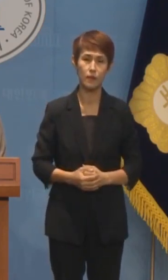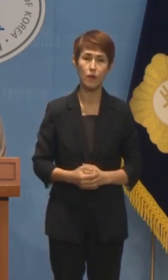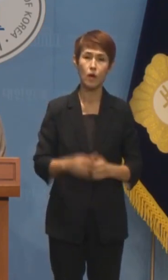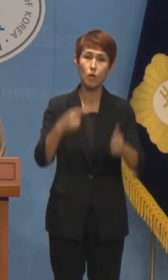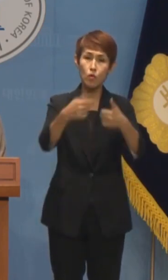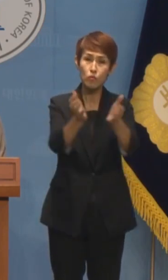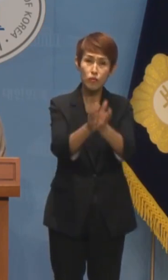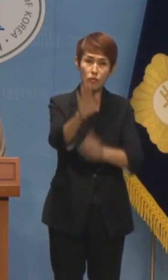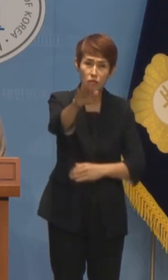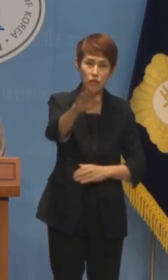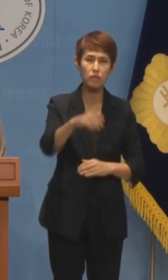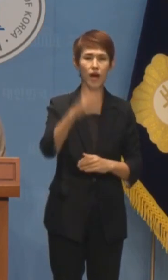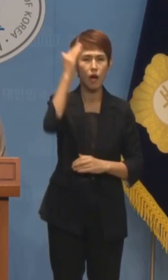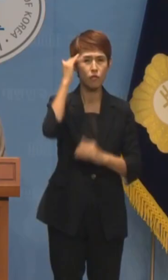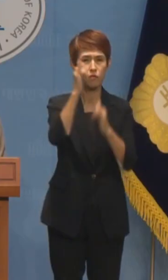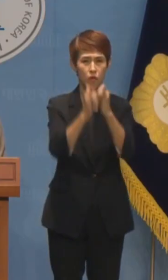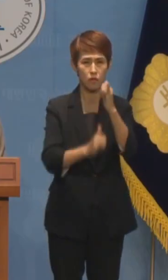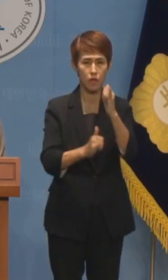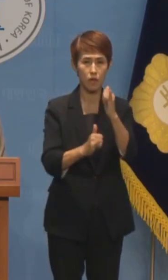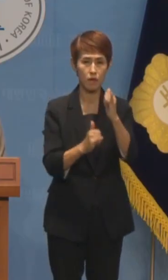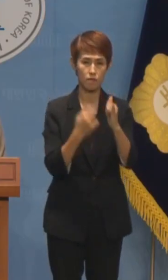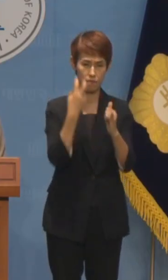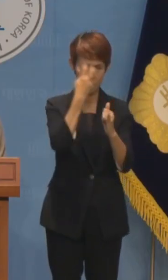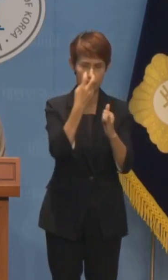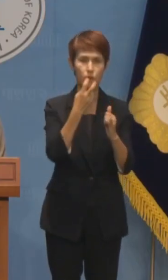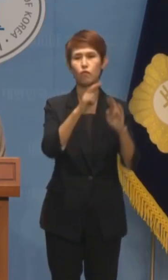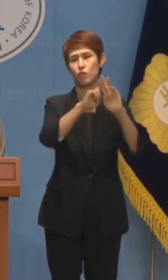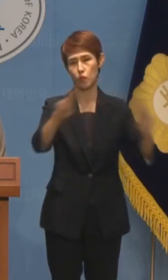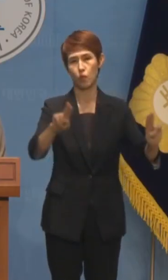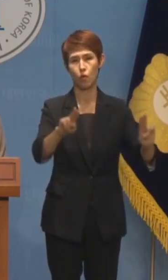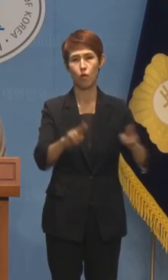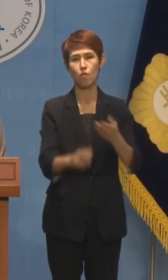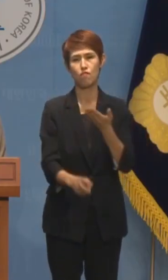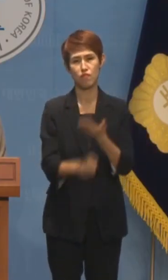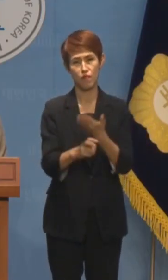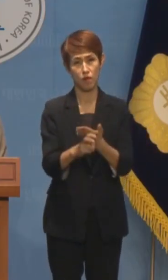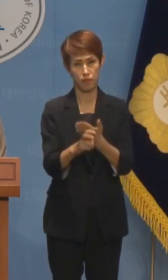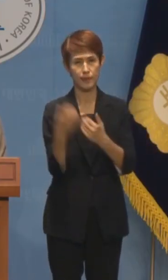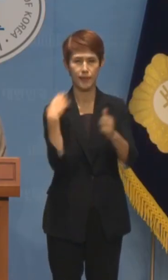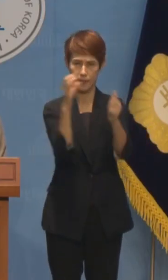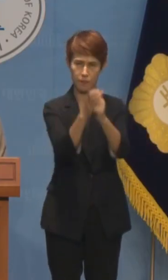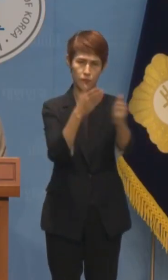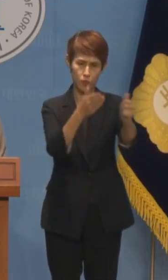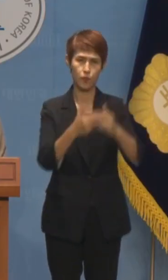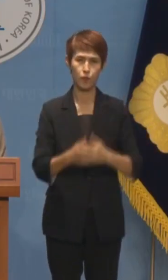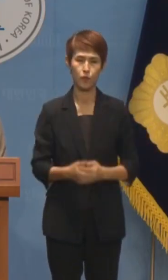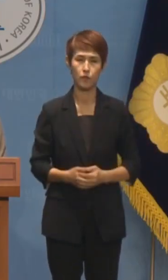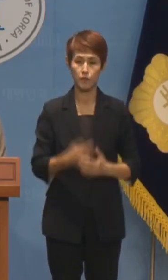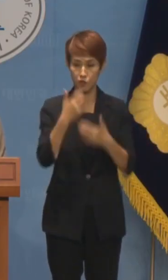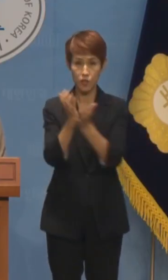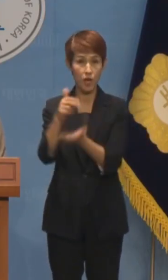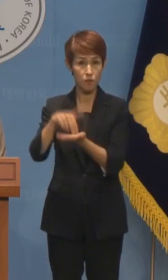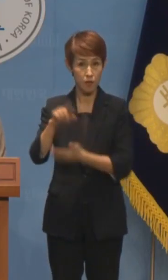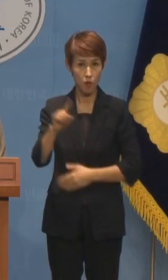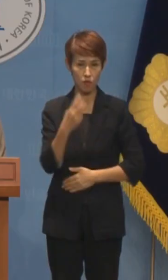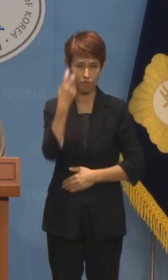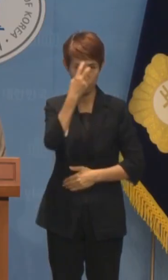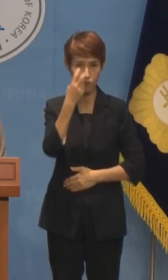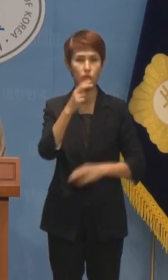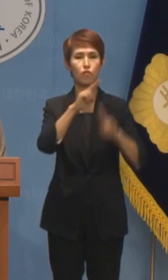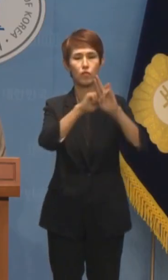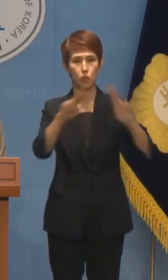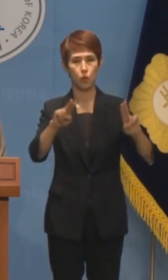교육부는 당장 한국사 교과서 검정을 취소하고 부실 검정에 대한 책임져야 합니다. 민주당은 검인정 취소